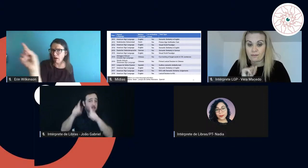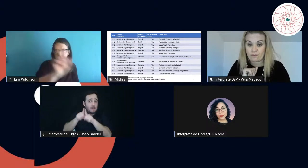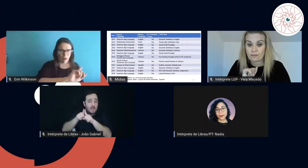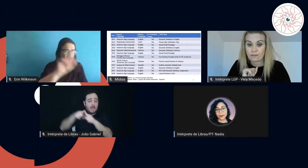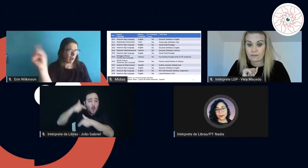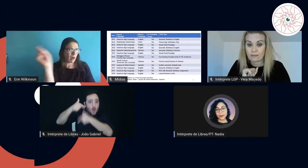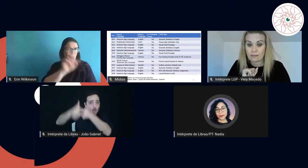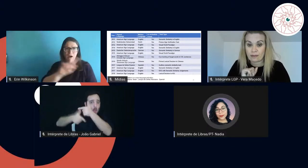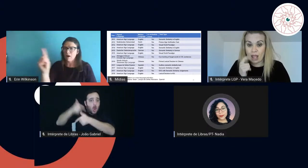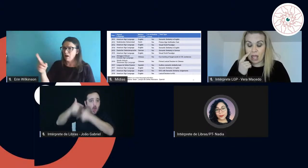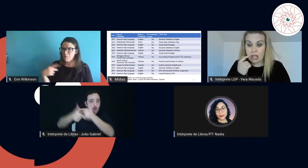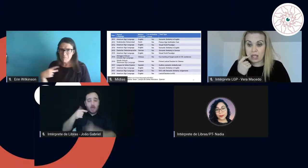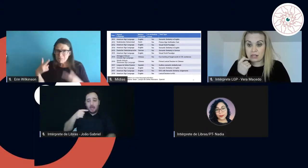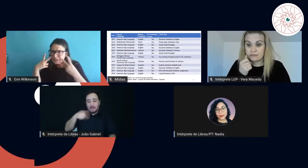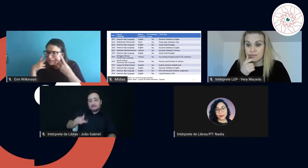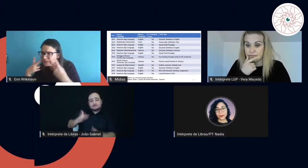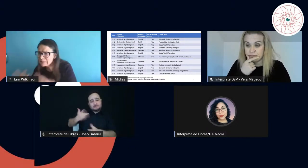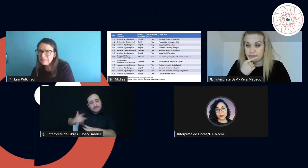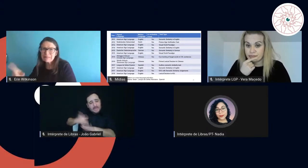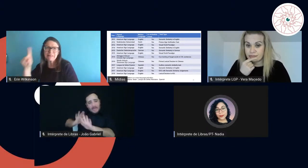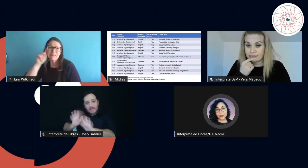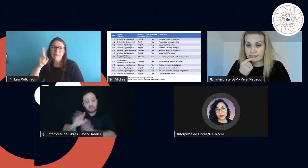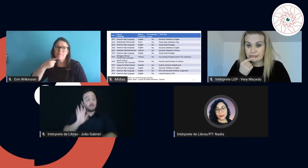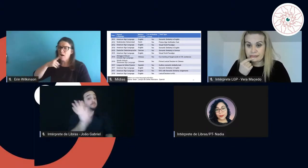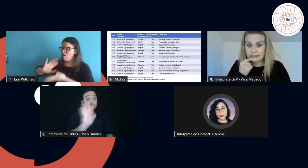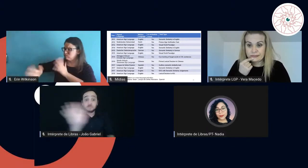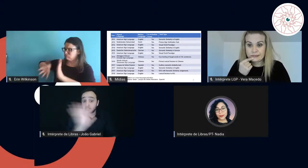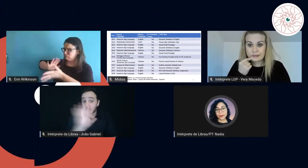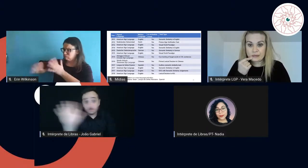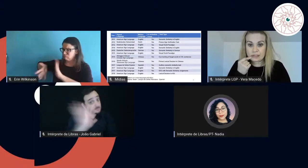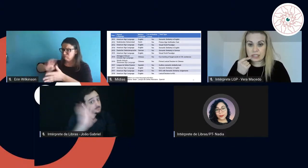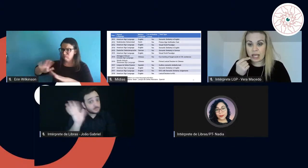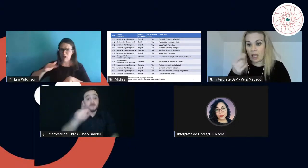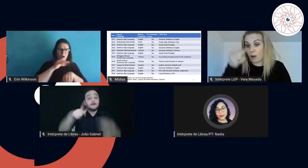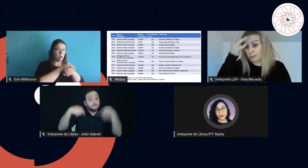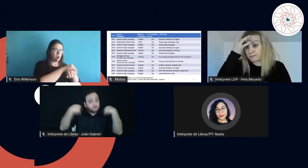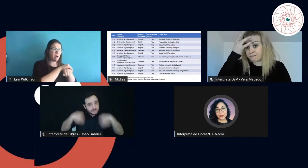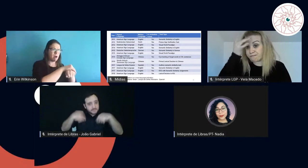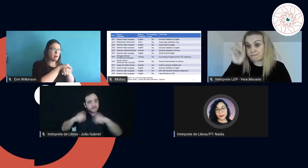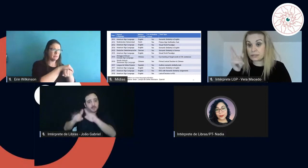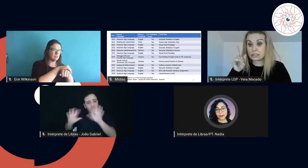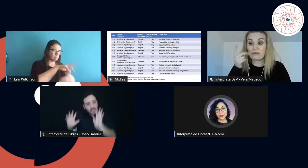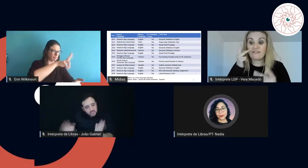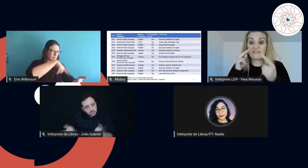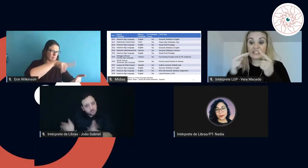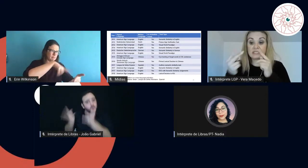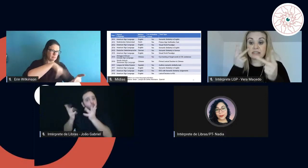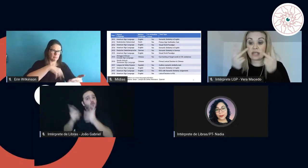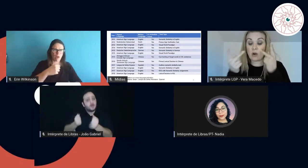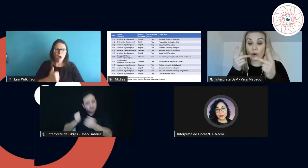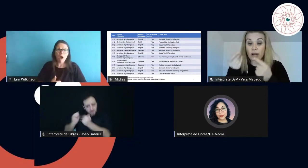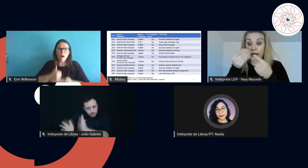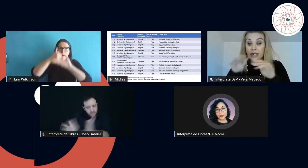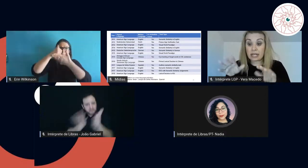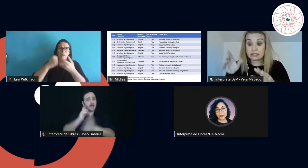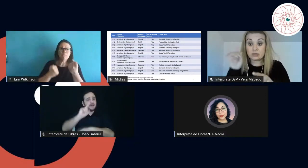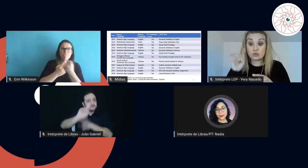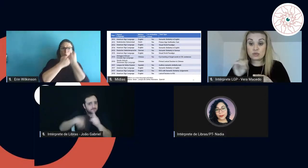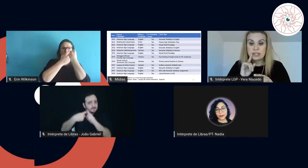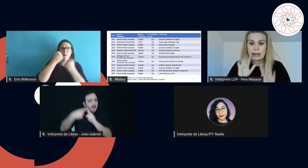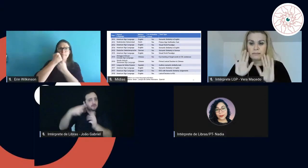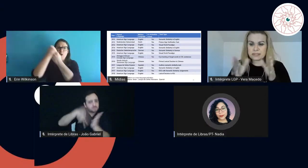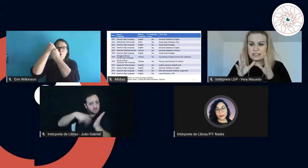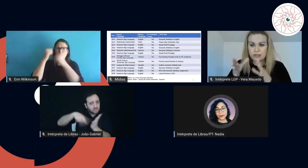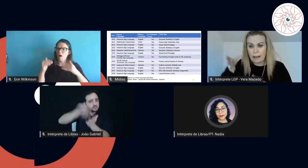surda, ela na uma visão sobre as crianças surdas em que elas precisam adquirir uma língua por